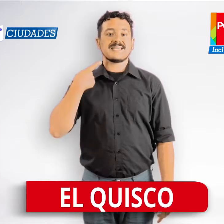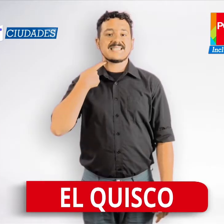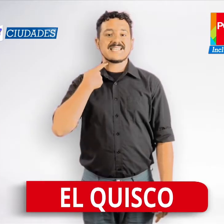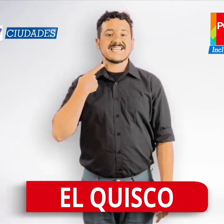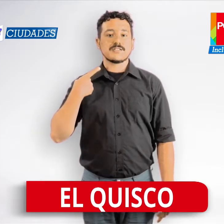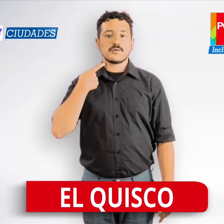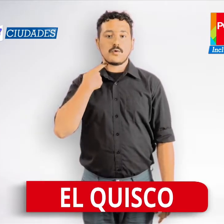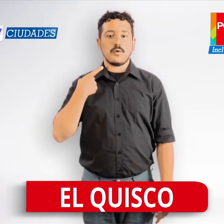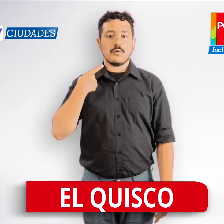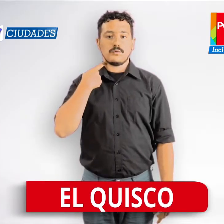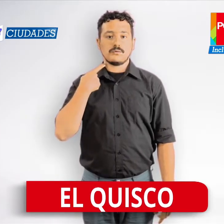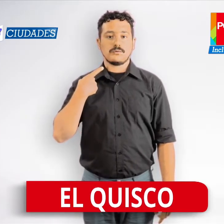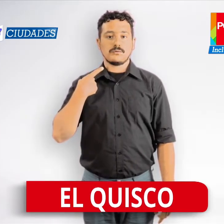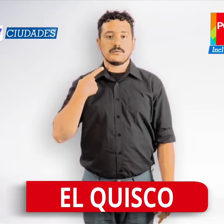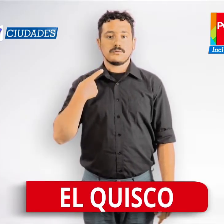El Quisco,